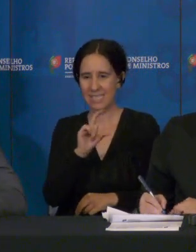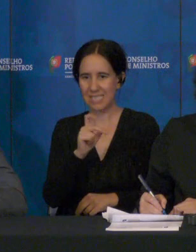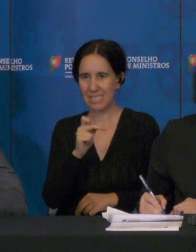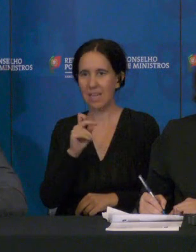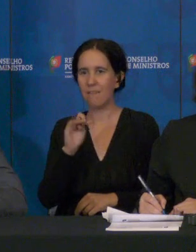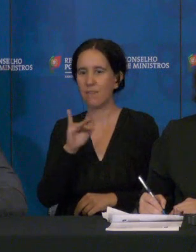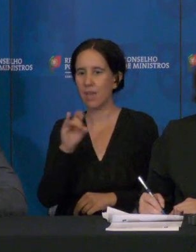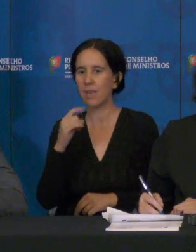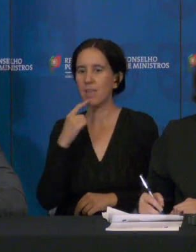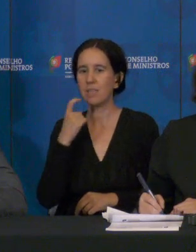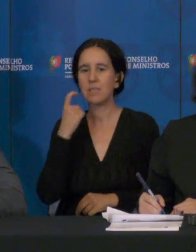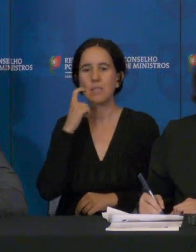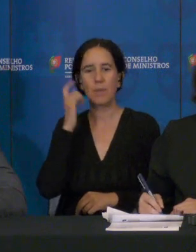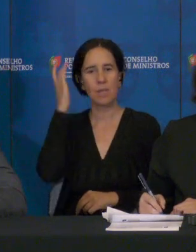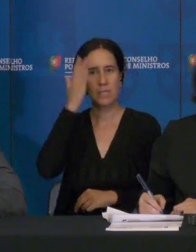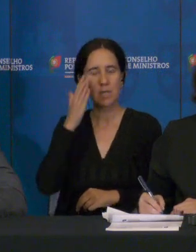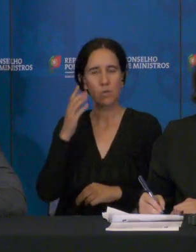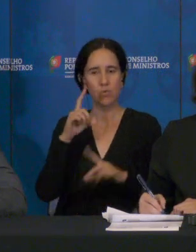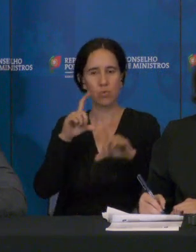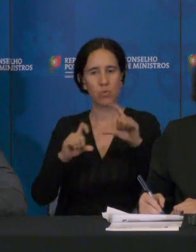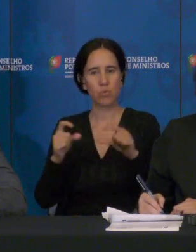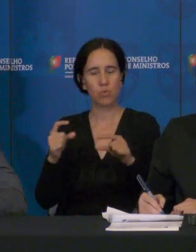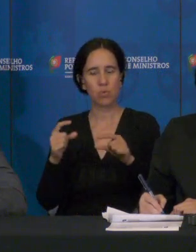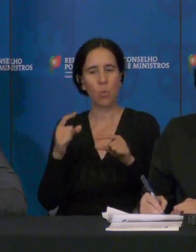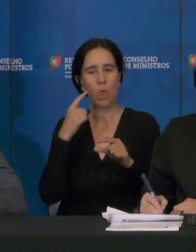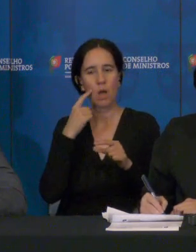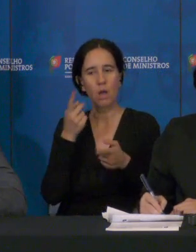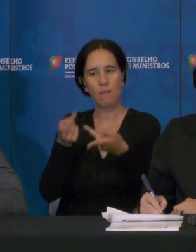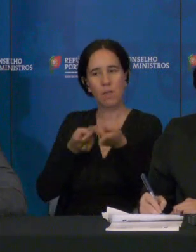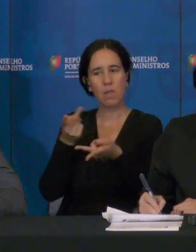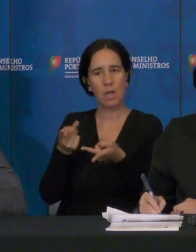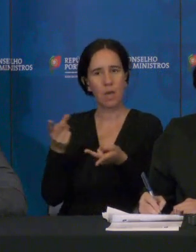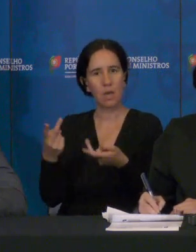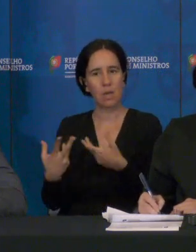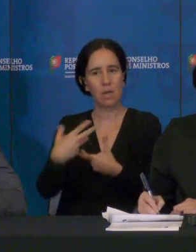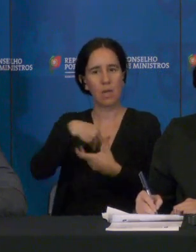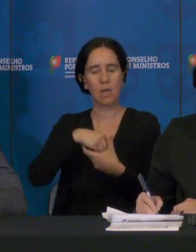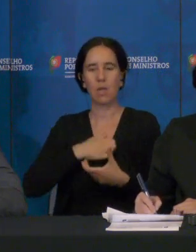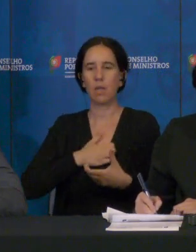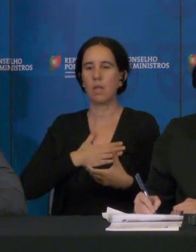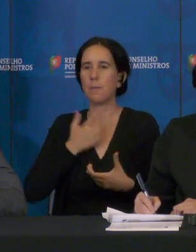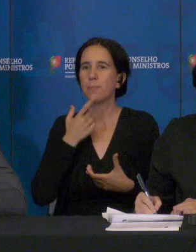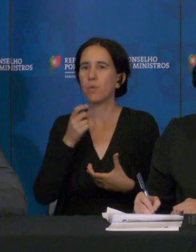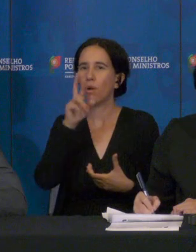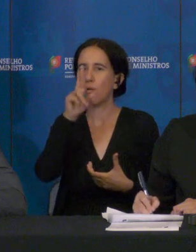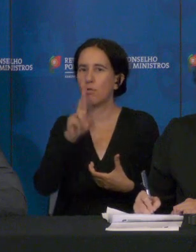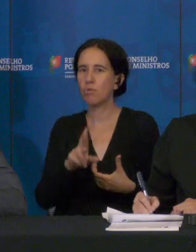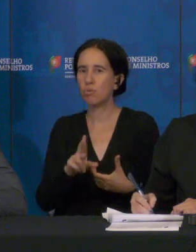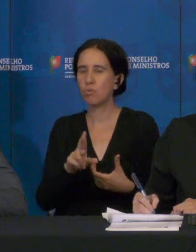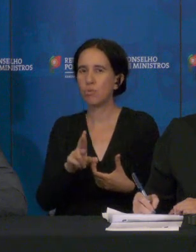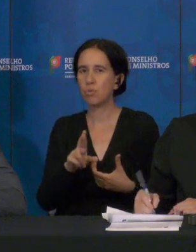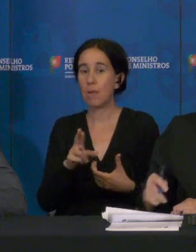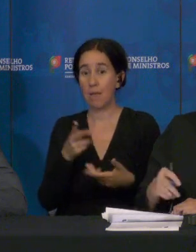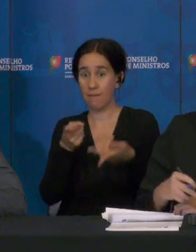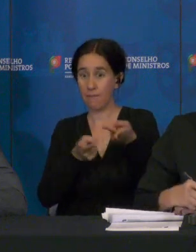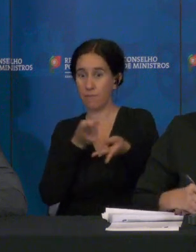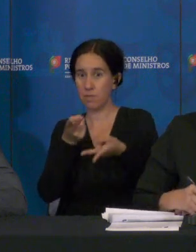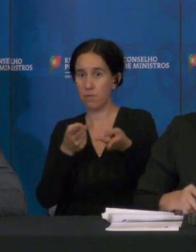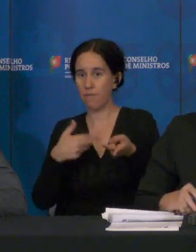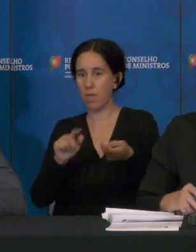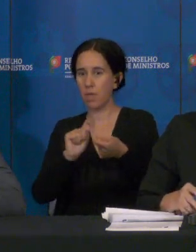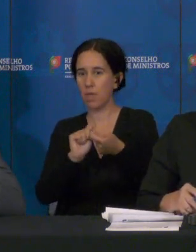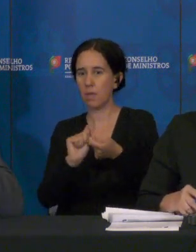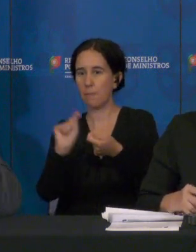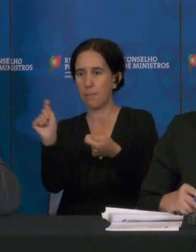social de Isabel dos Santos na EFASEC. Eu queria perguntar, e disse também, aliás, que este valor decorrerá desta avaliação e será